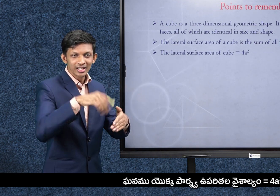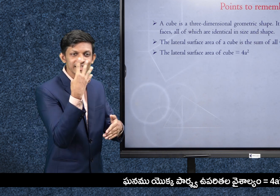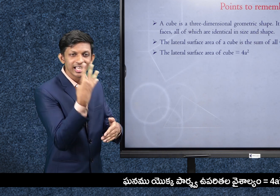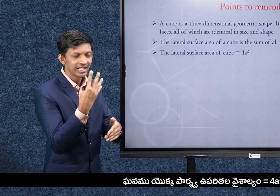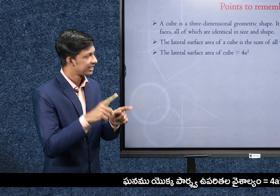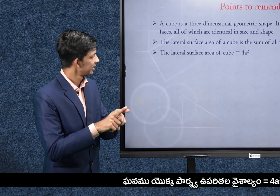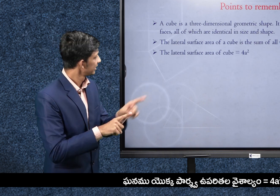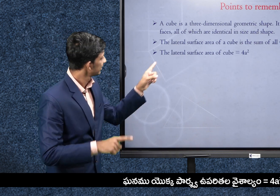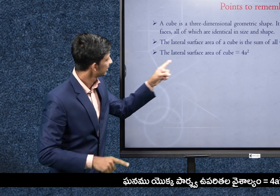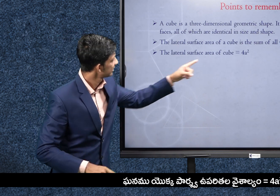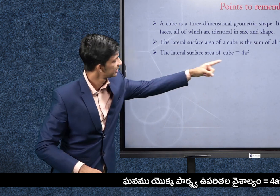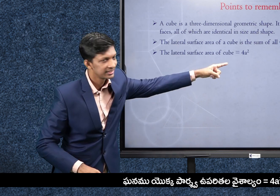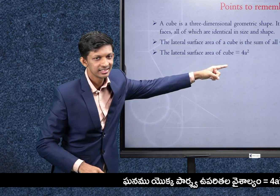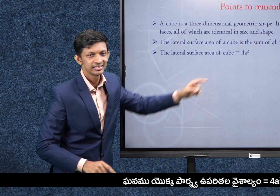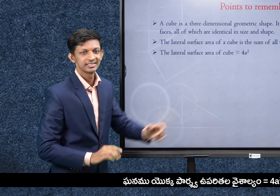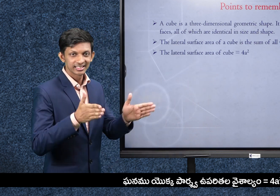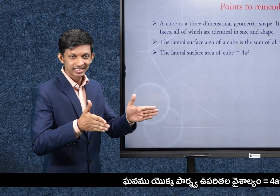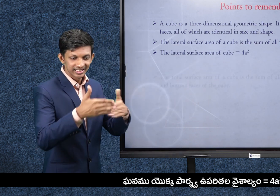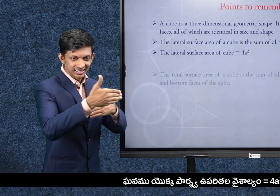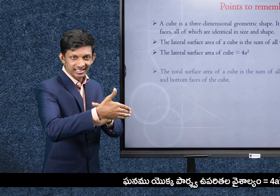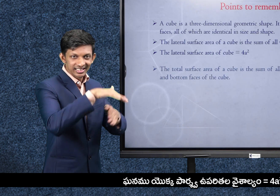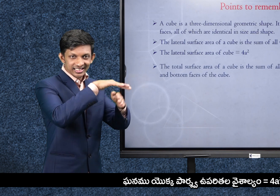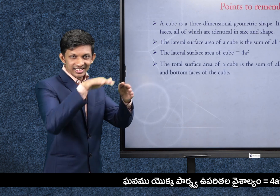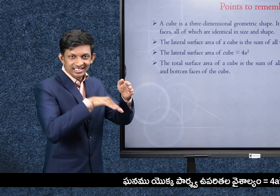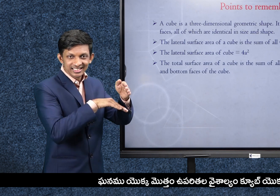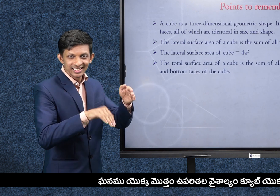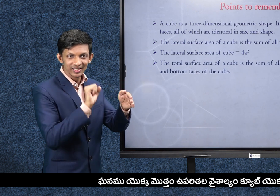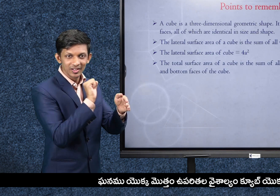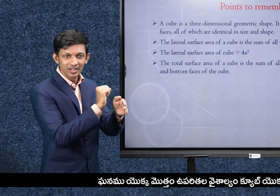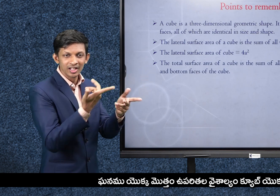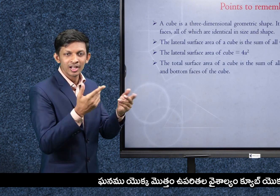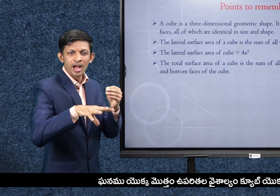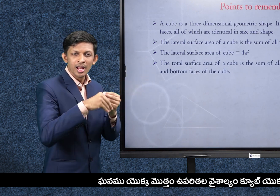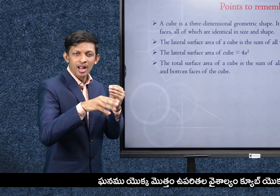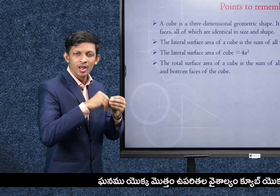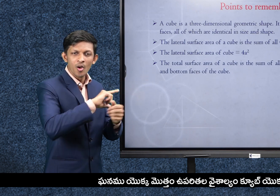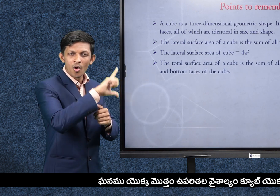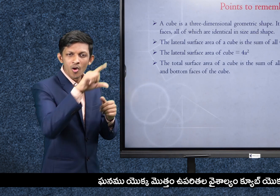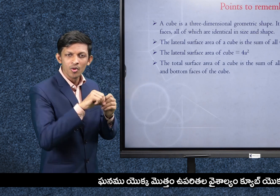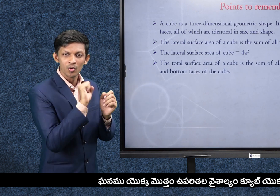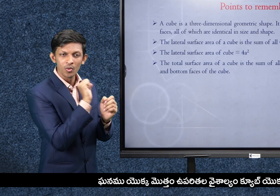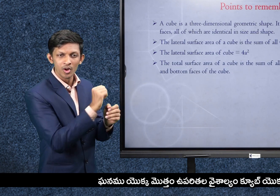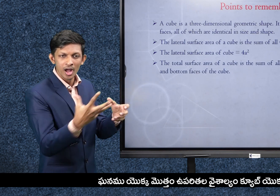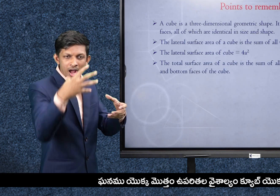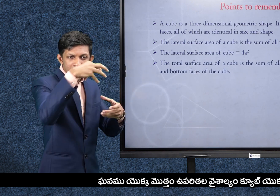పార్శ్వ ఉపరితలాల వైశాల్యం =4a². క్యూబ్ యొక్క మొత్తం ఉపరితల వైశాల్యం క్యూబ్